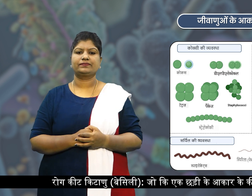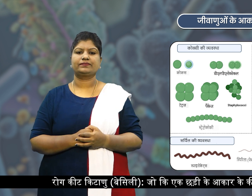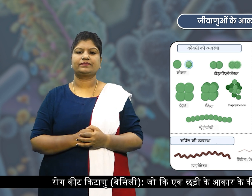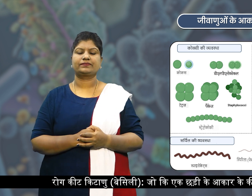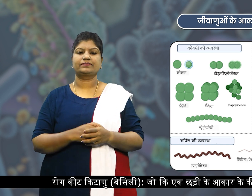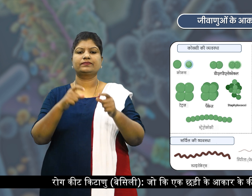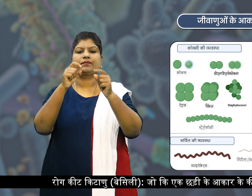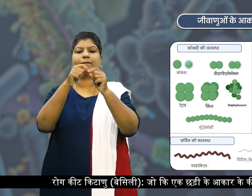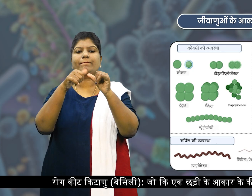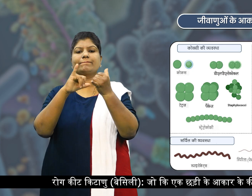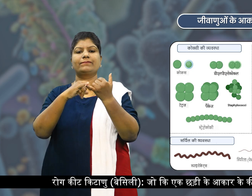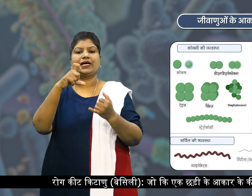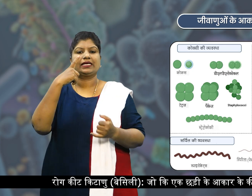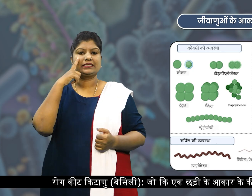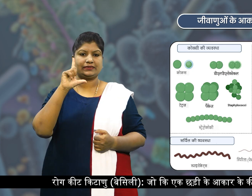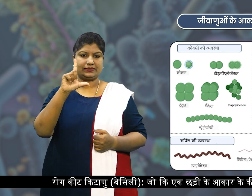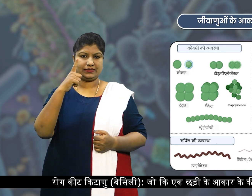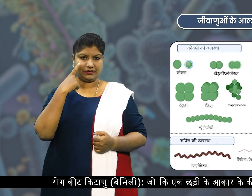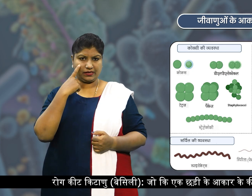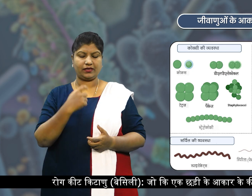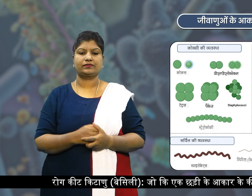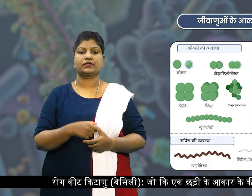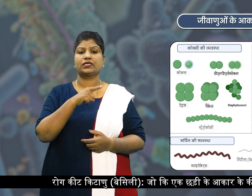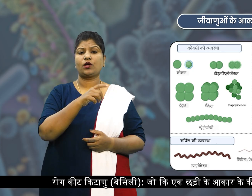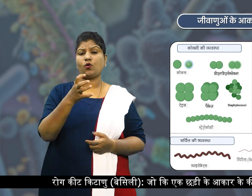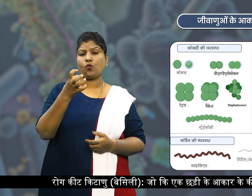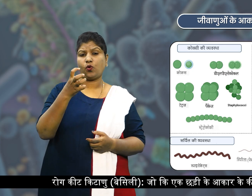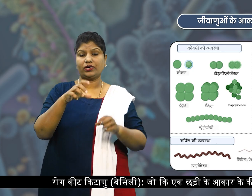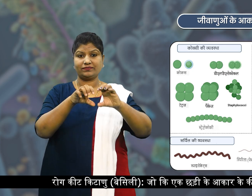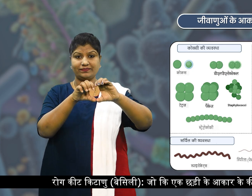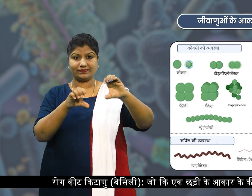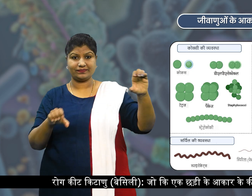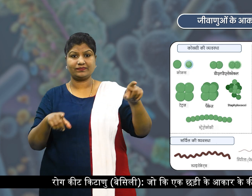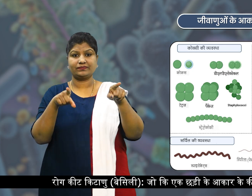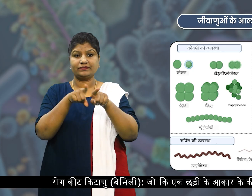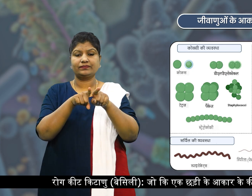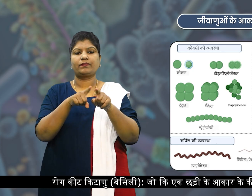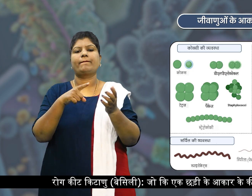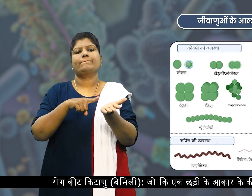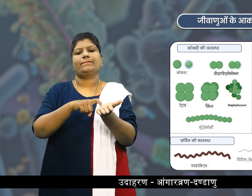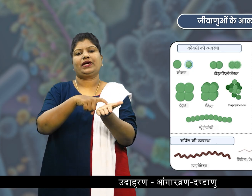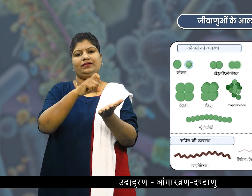रोग कीट कीटाणु बेसिलाई, जो कि एक छड़ी के आकार के कीटाणु है।